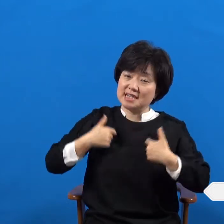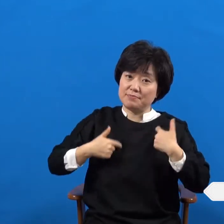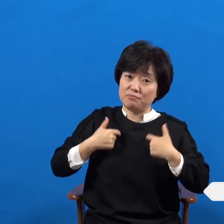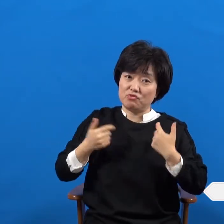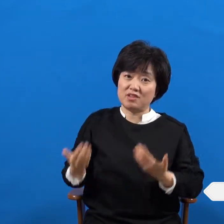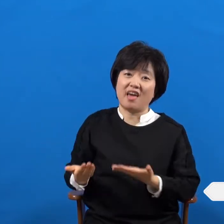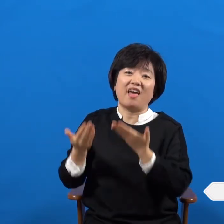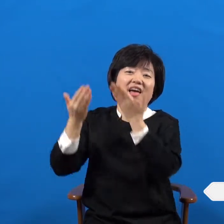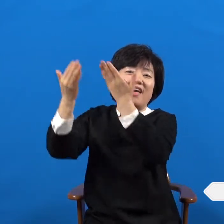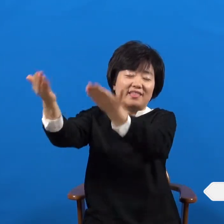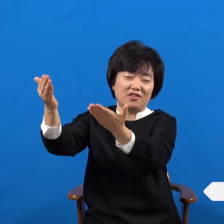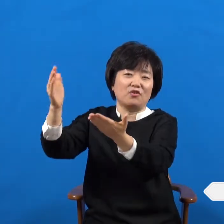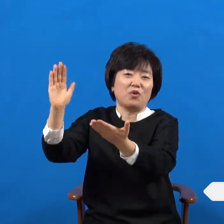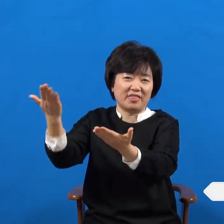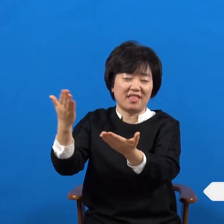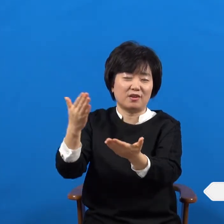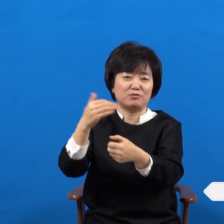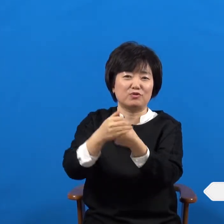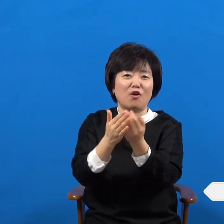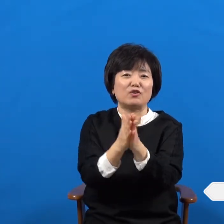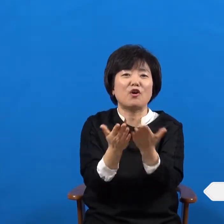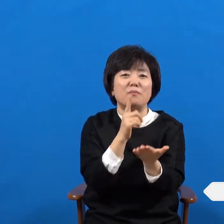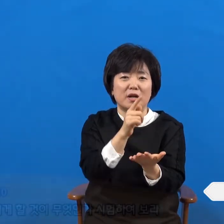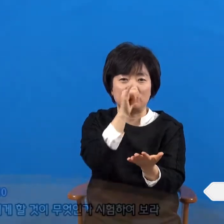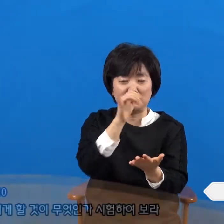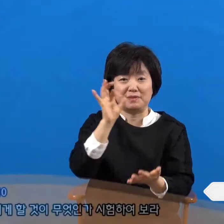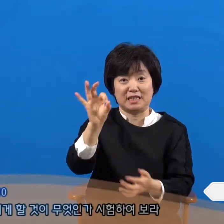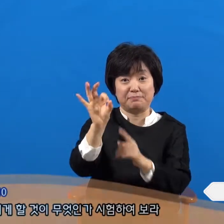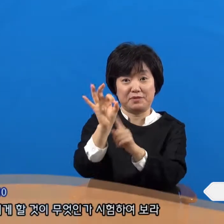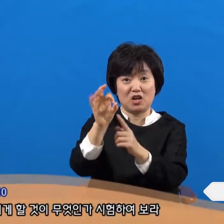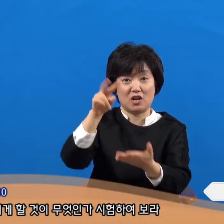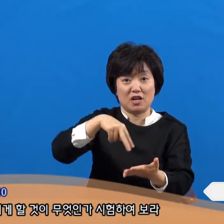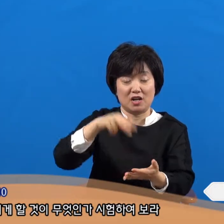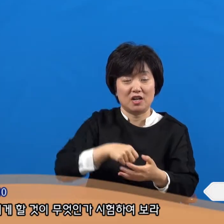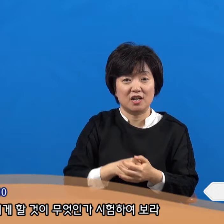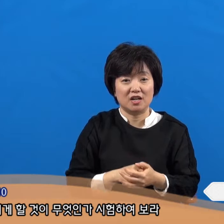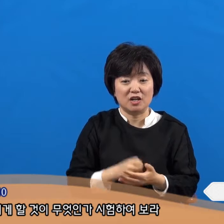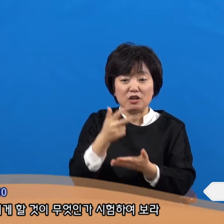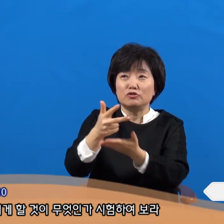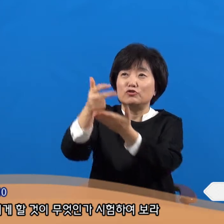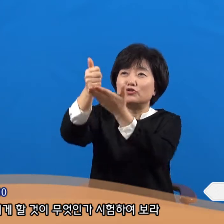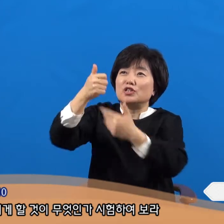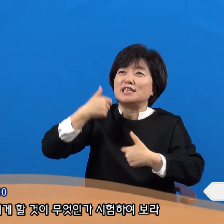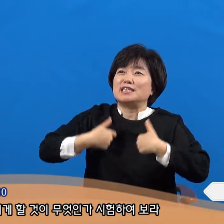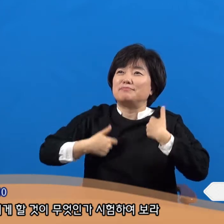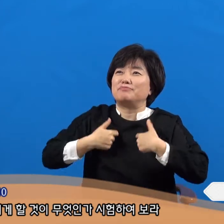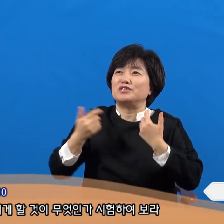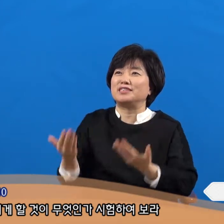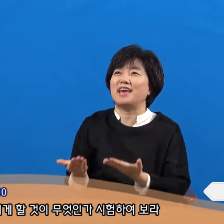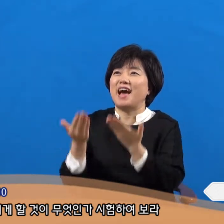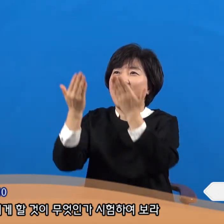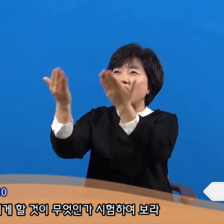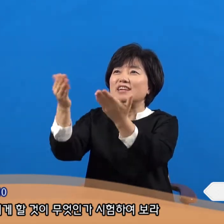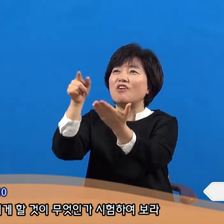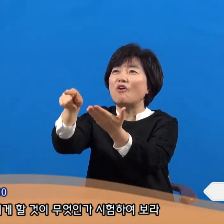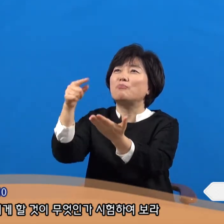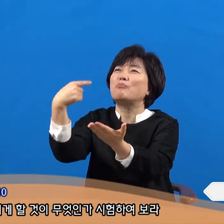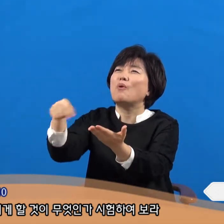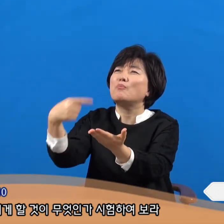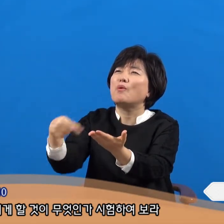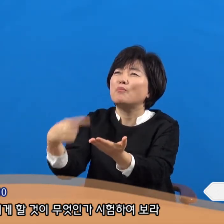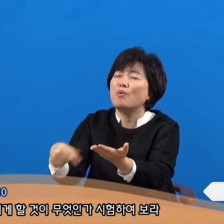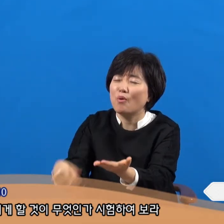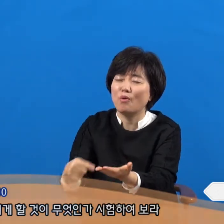해야 한다고 성경은 말씀합니다. 10절입니다. 주를 기쁘시게 할 것이